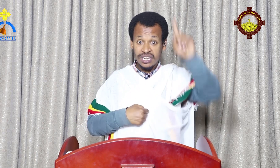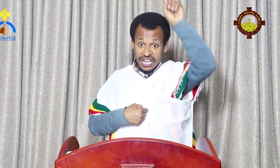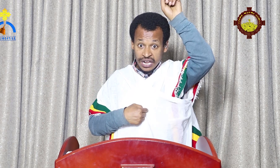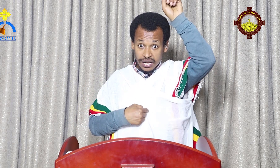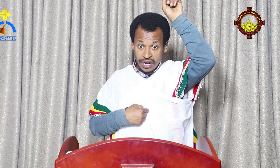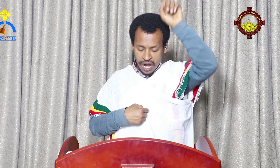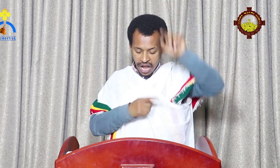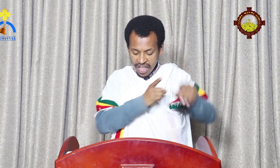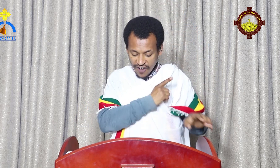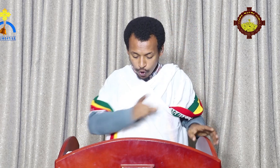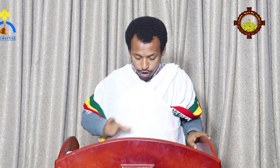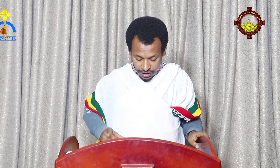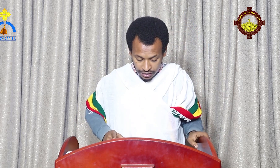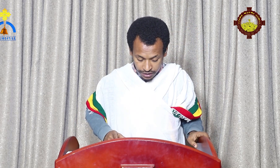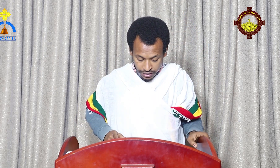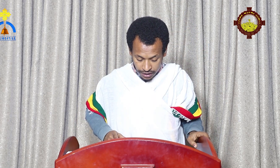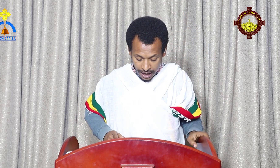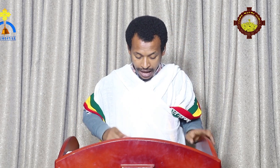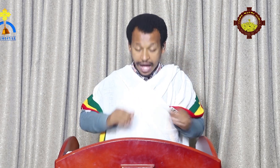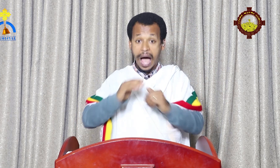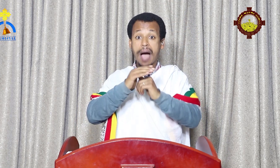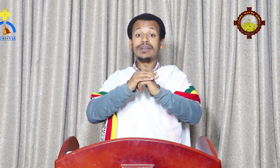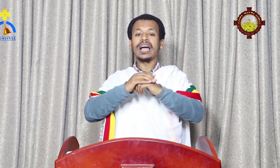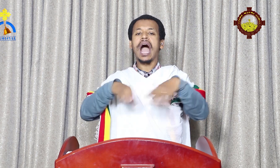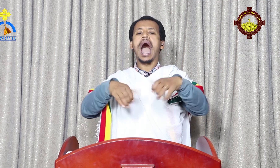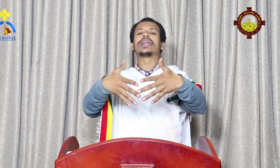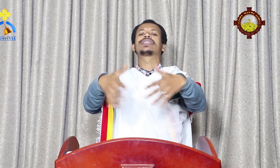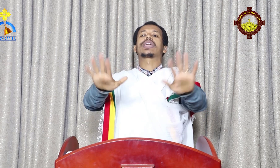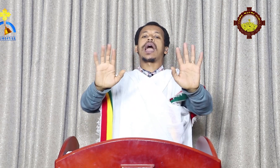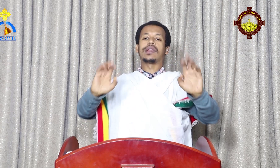እኔ ለፈርዖንን አምላክ አድርጌያለሁ።